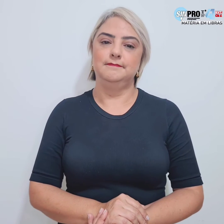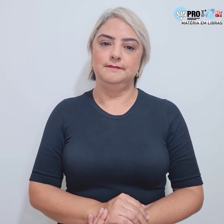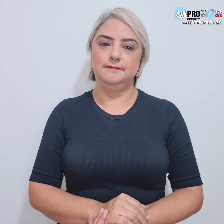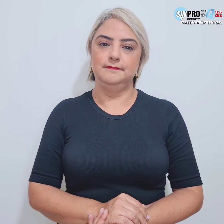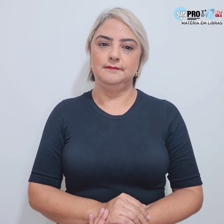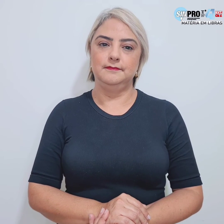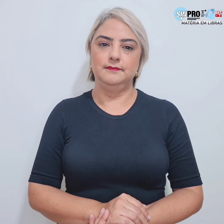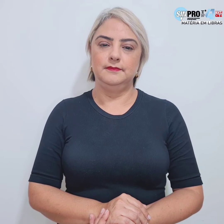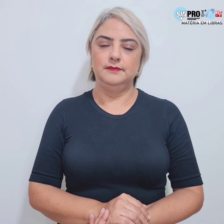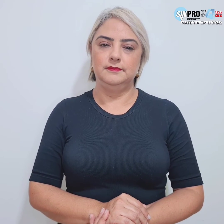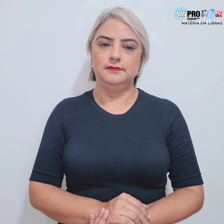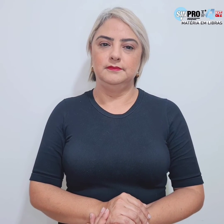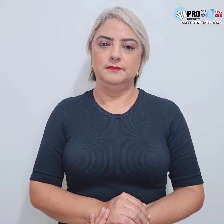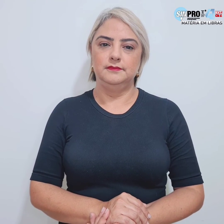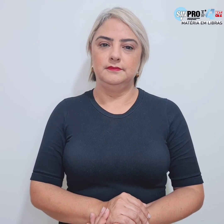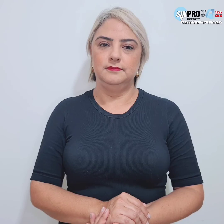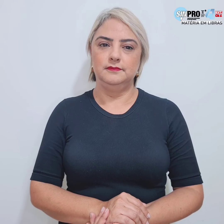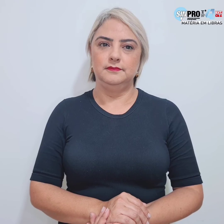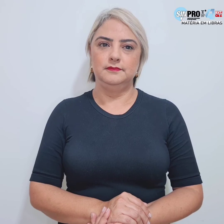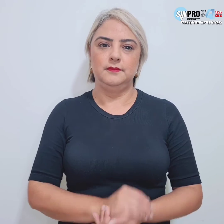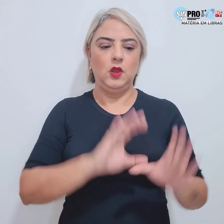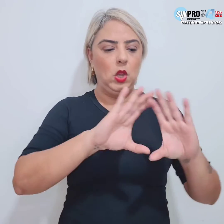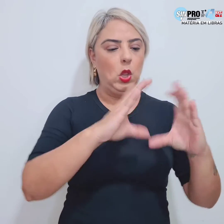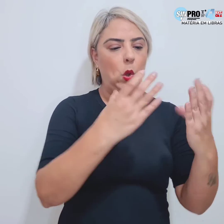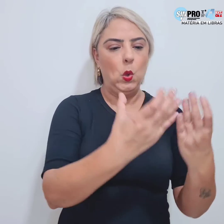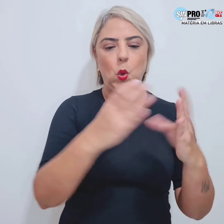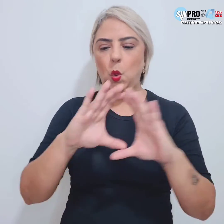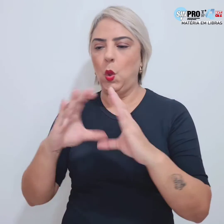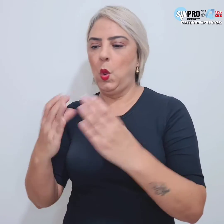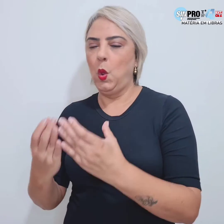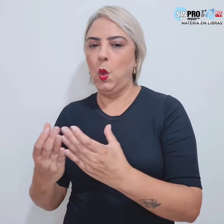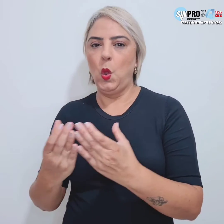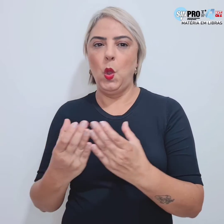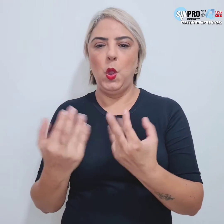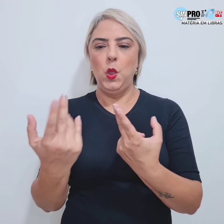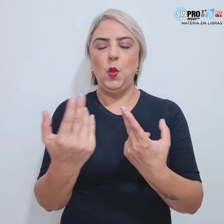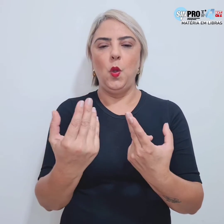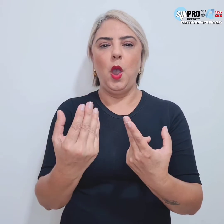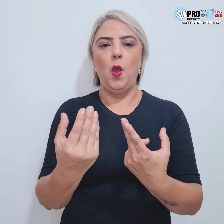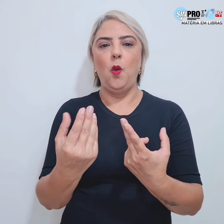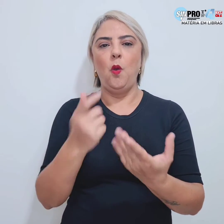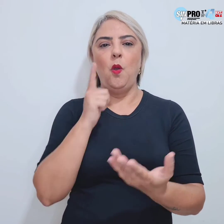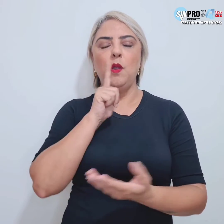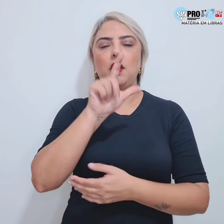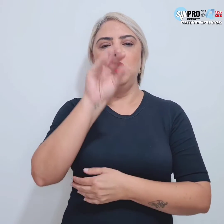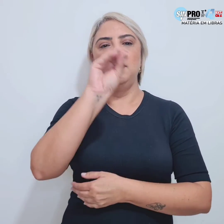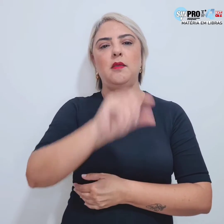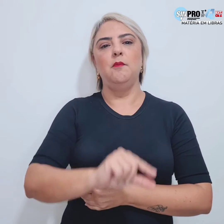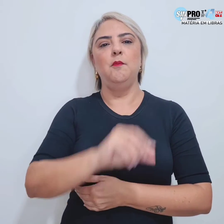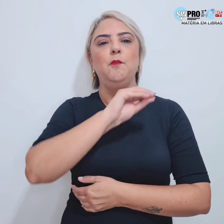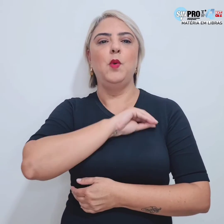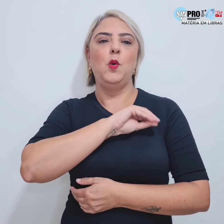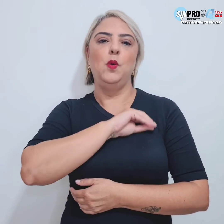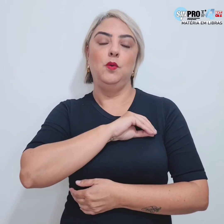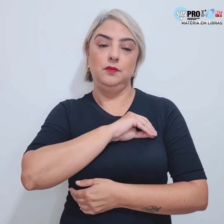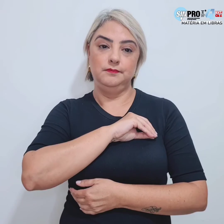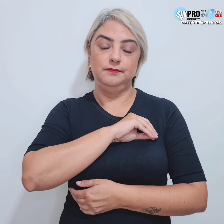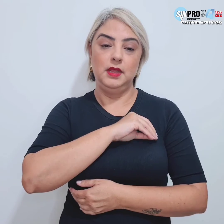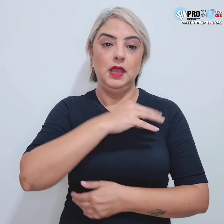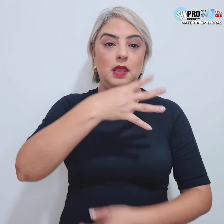.238,20, ou seja, 47